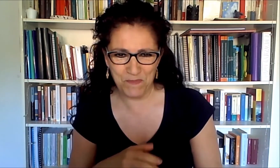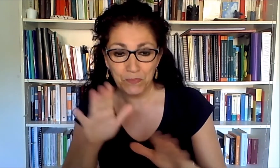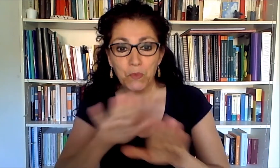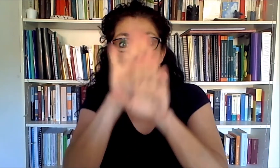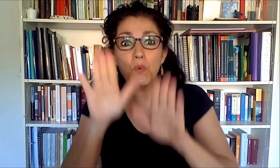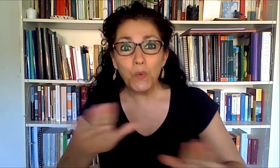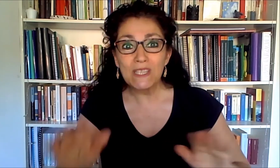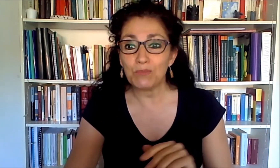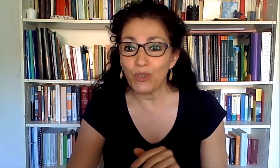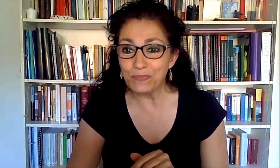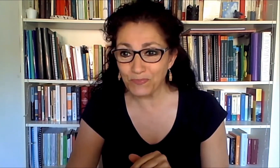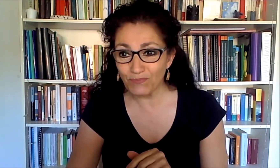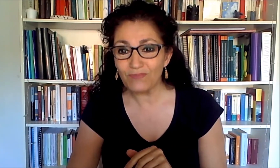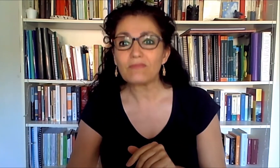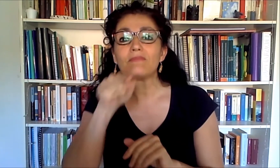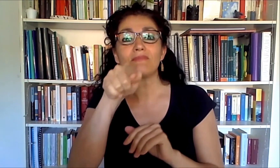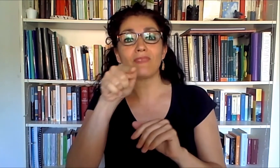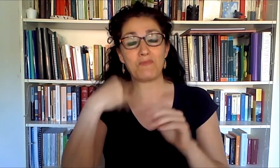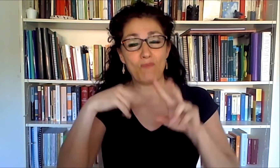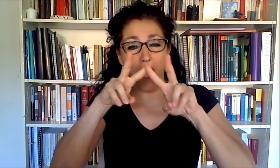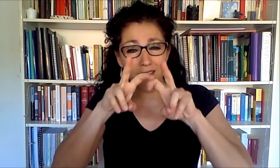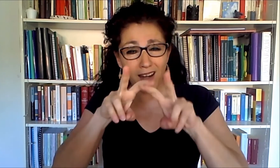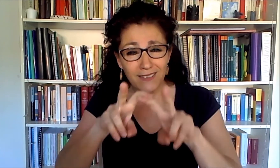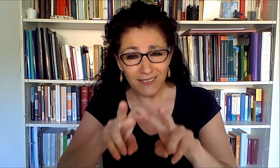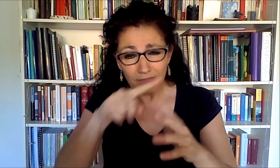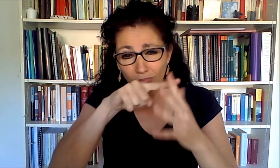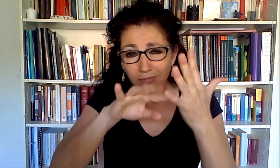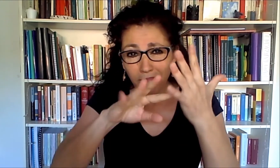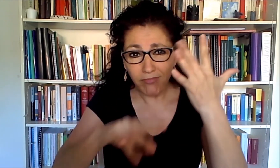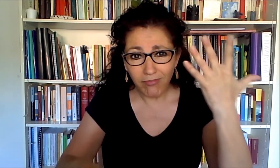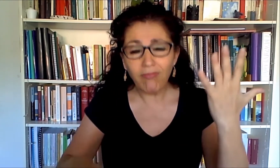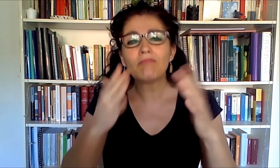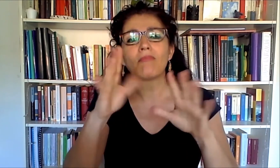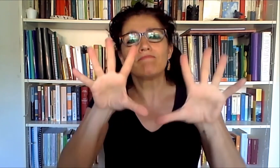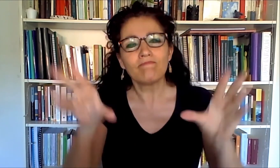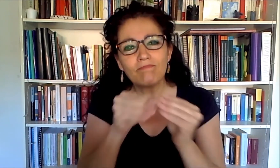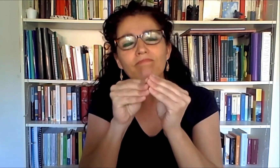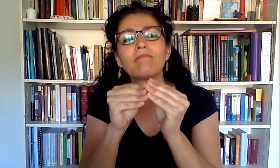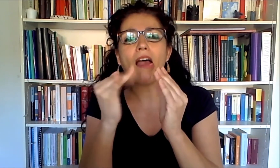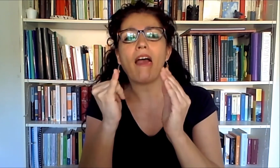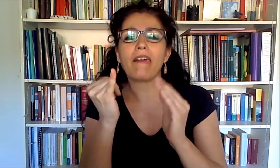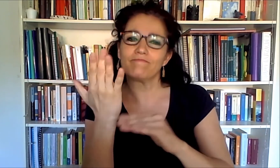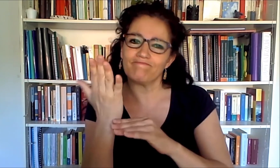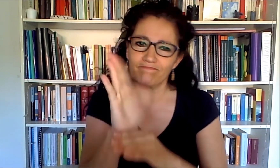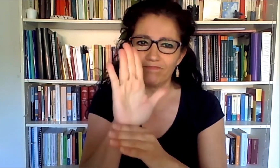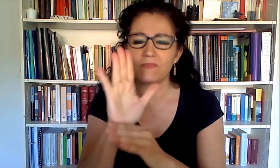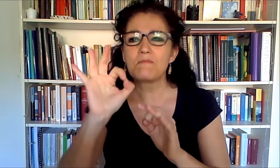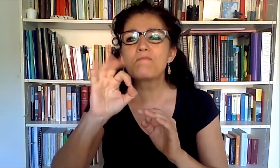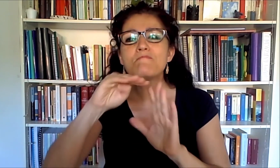Finalmente, el análisis va acompañado de una serie de medidas de salvaguarda con el propósito de sensibilizar y promover